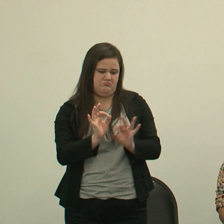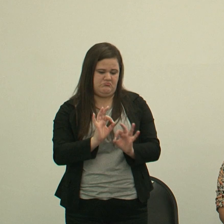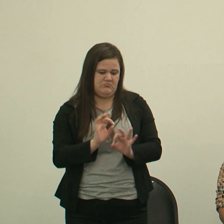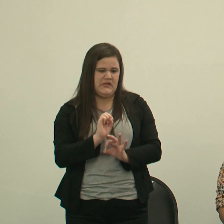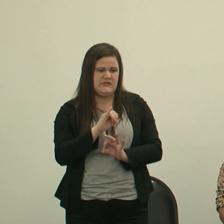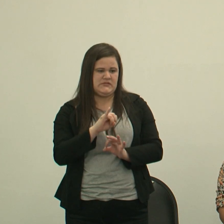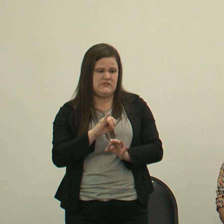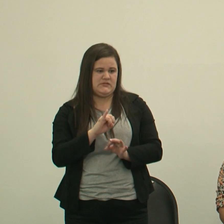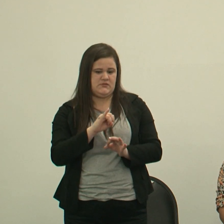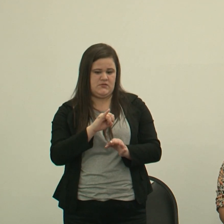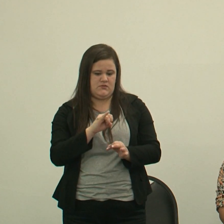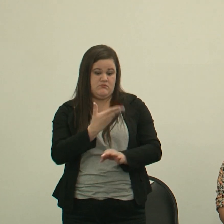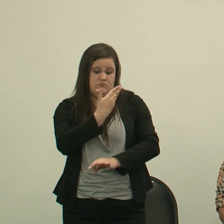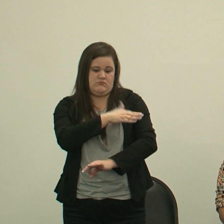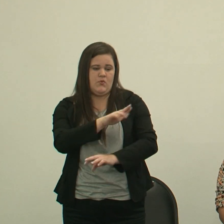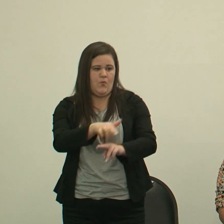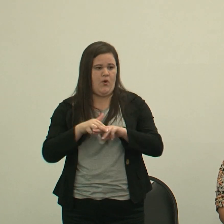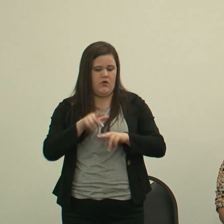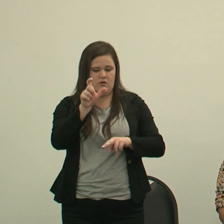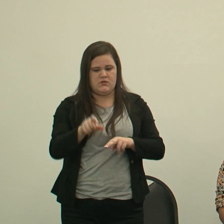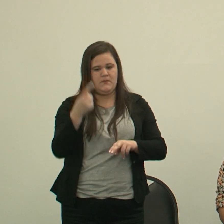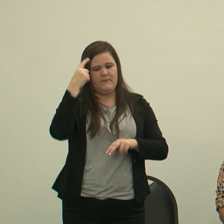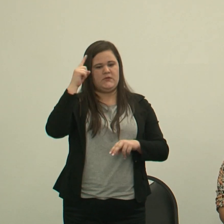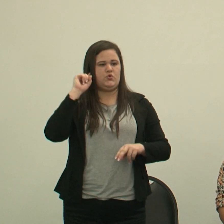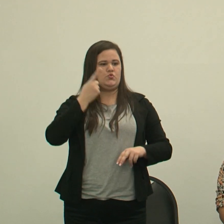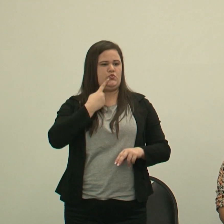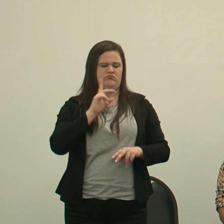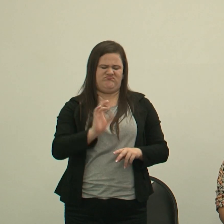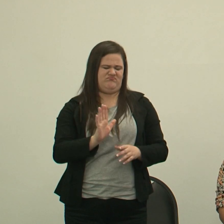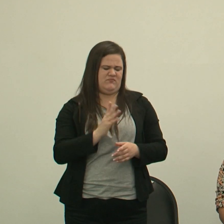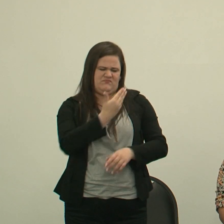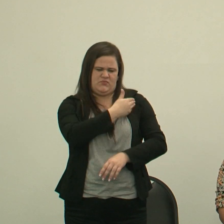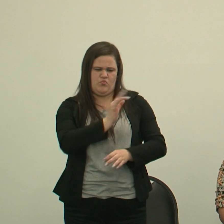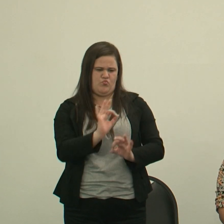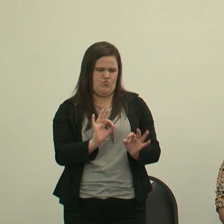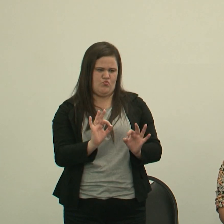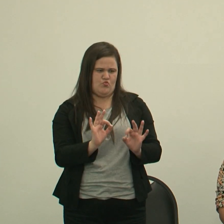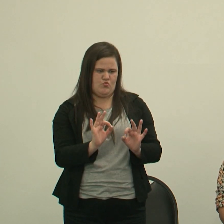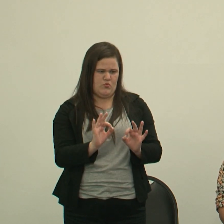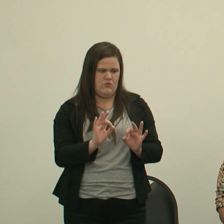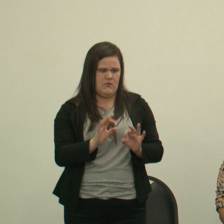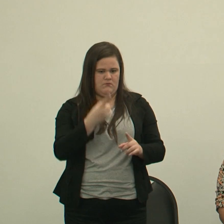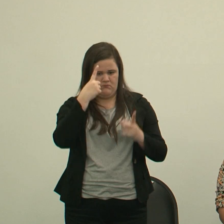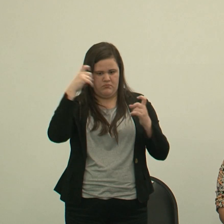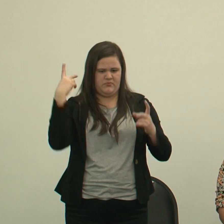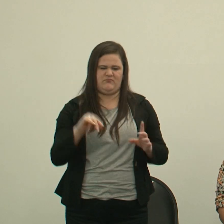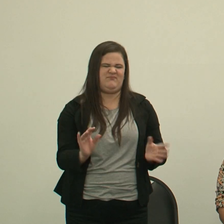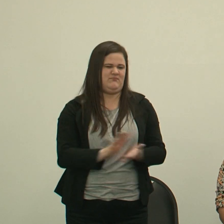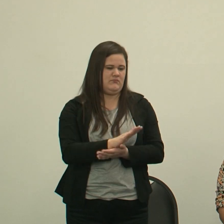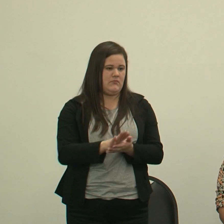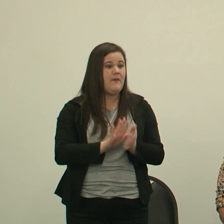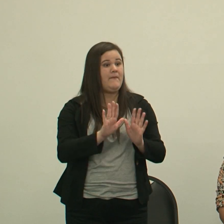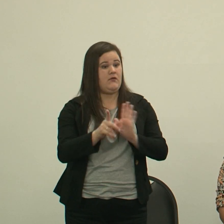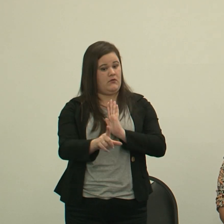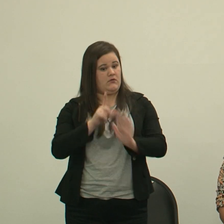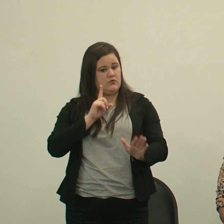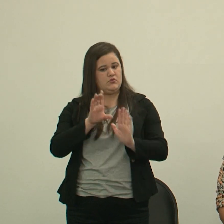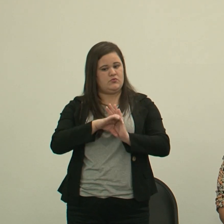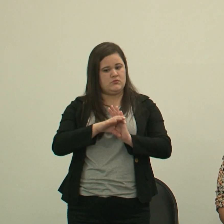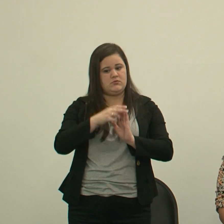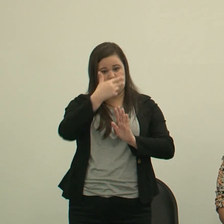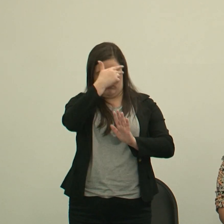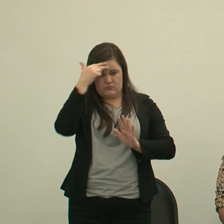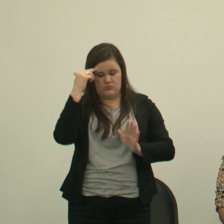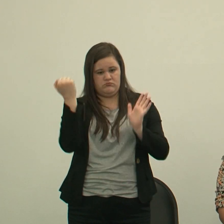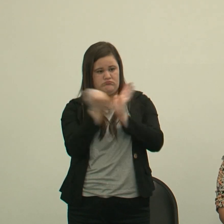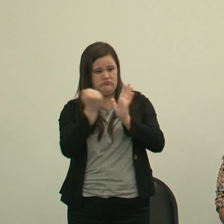ela discriminasse o menino porque achava que ele é surdo, discriminação não, e muito menos a intolerância, mas os conceitos iniciais, estigma,